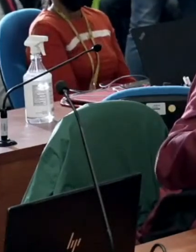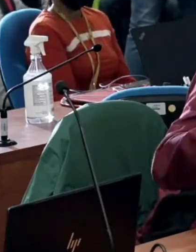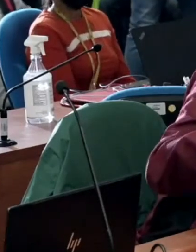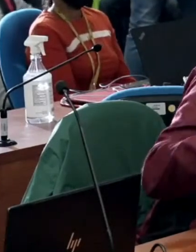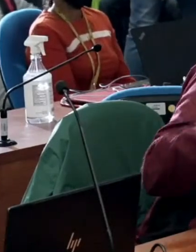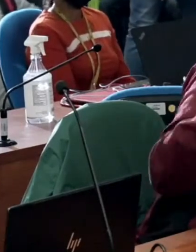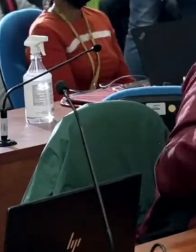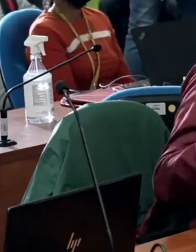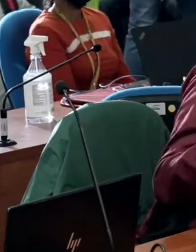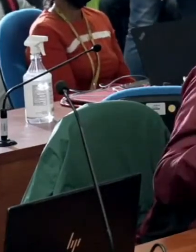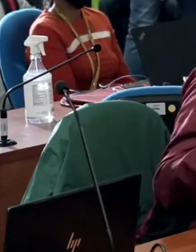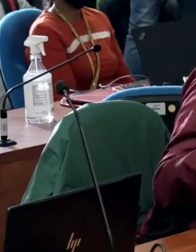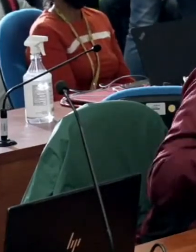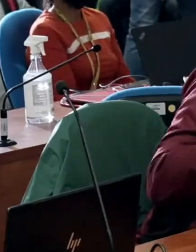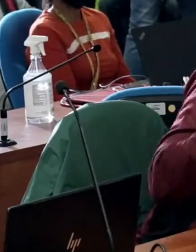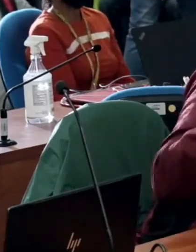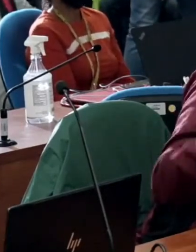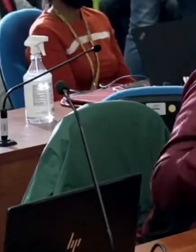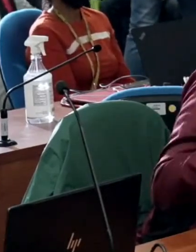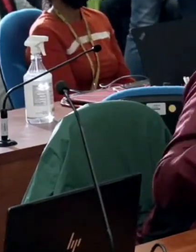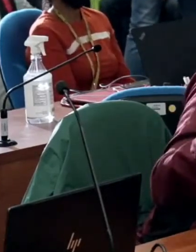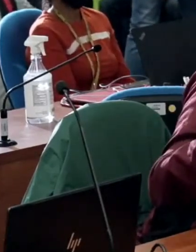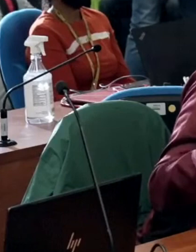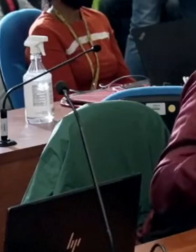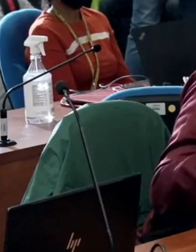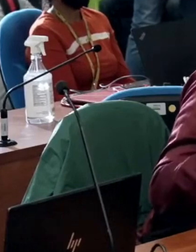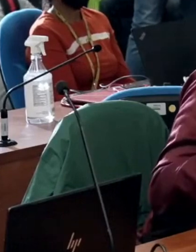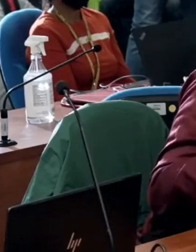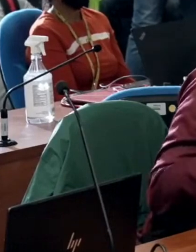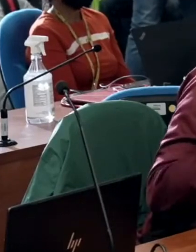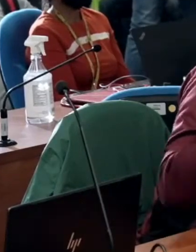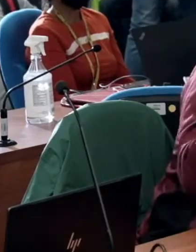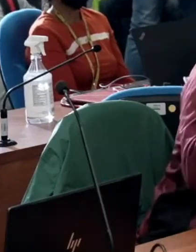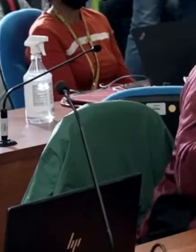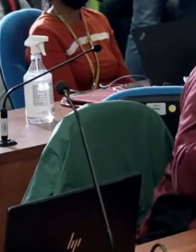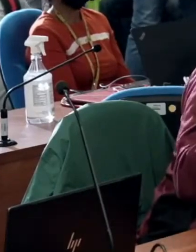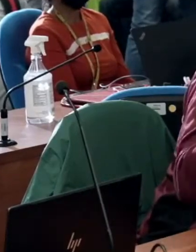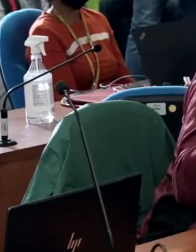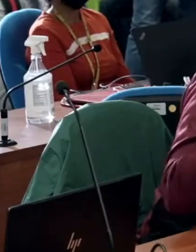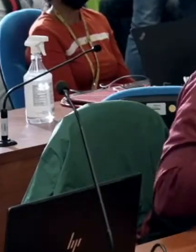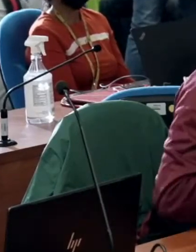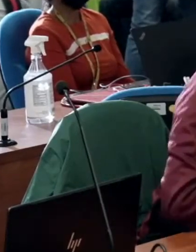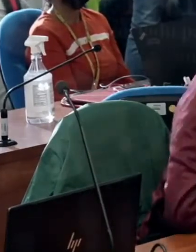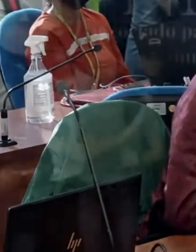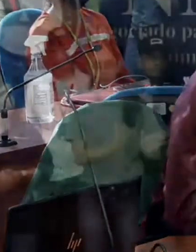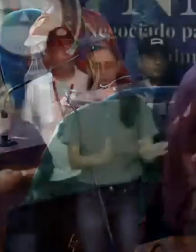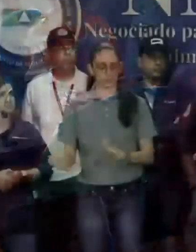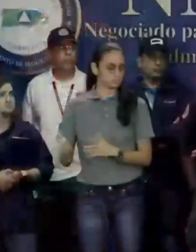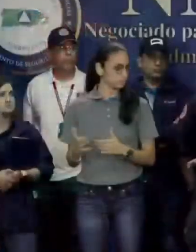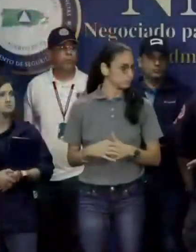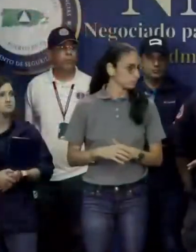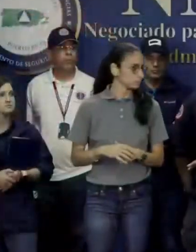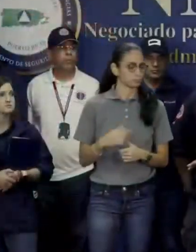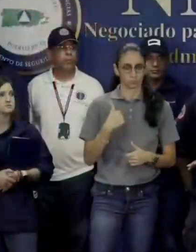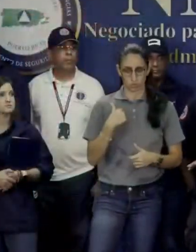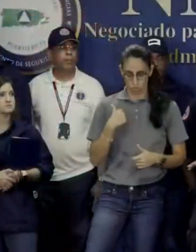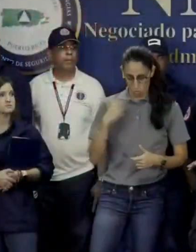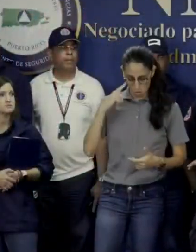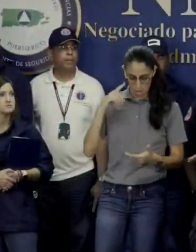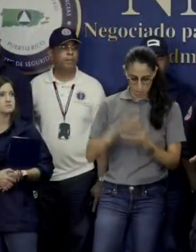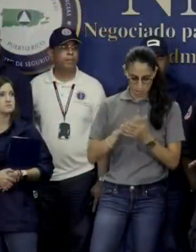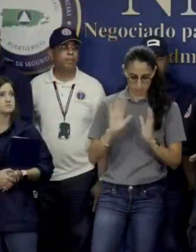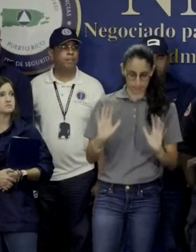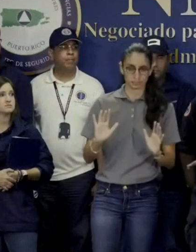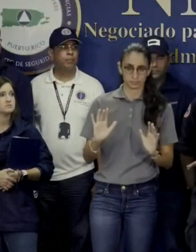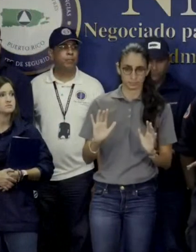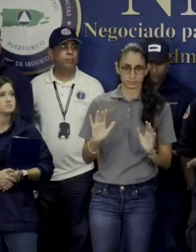por varios días, y otras regiones que pueden empezar a operar. ¿Cuál será el plan para regreso a clases? Mire, yo creo que